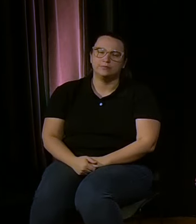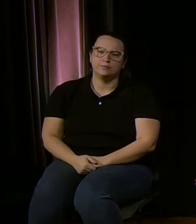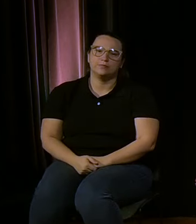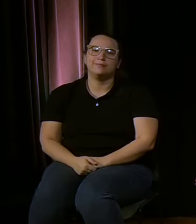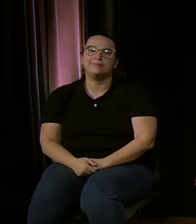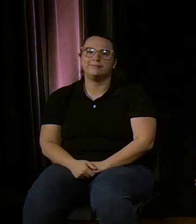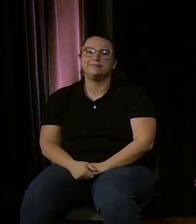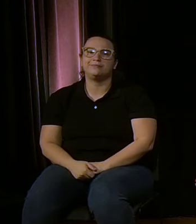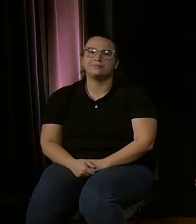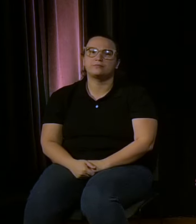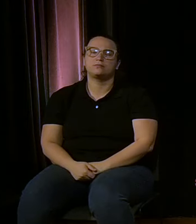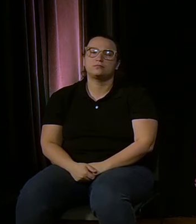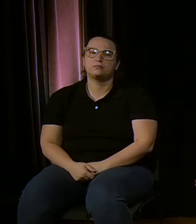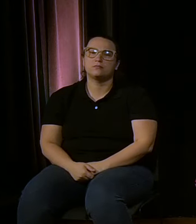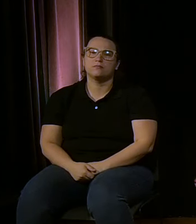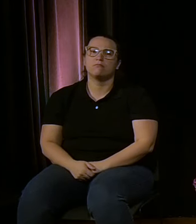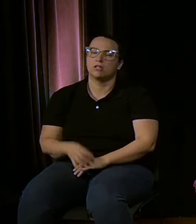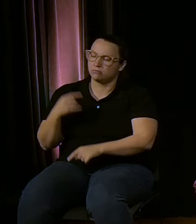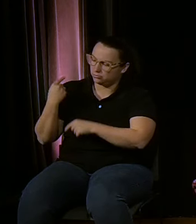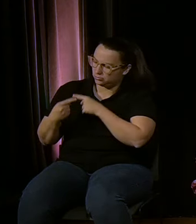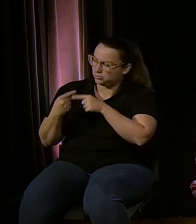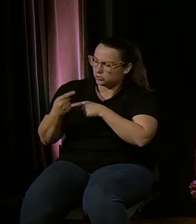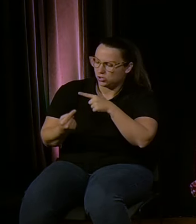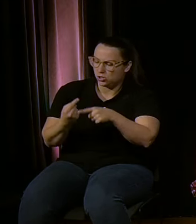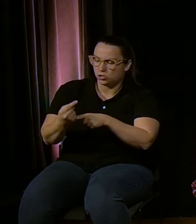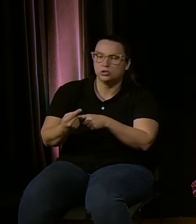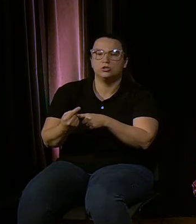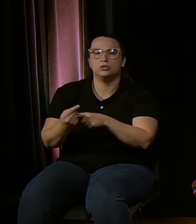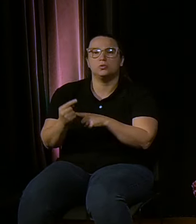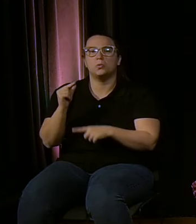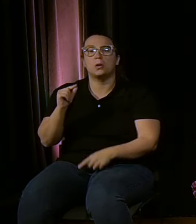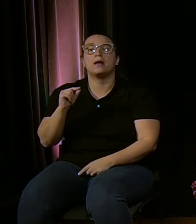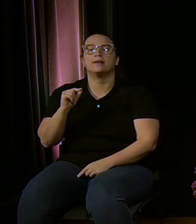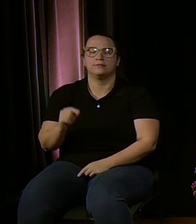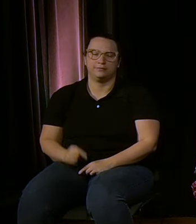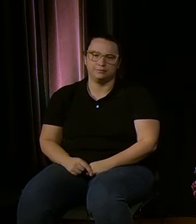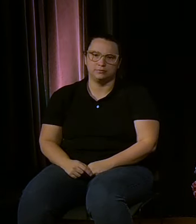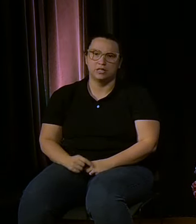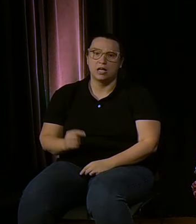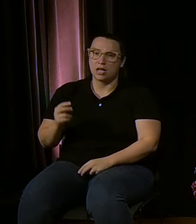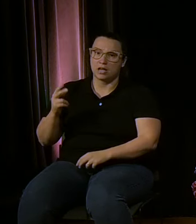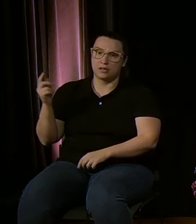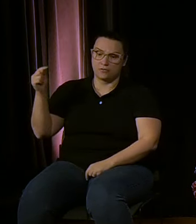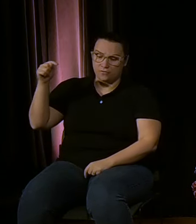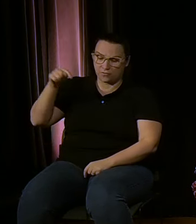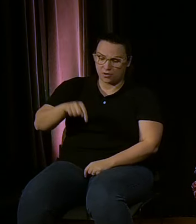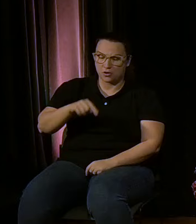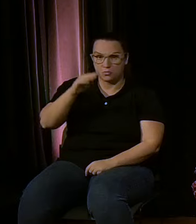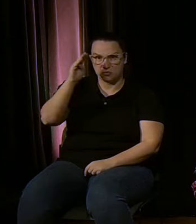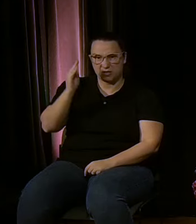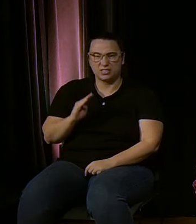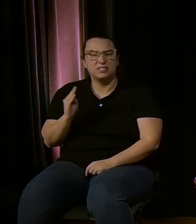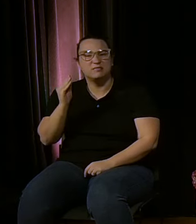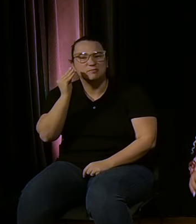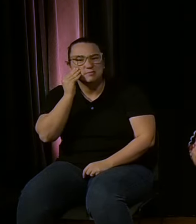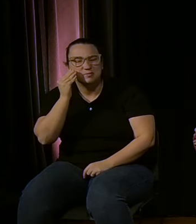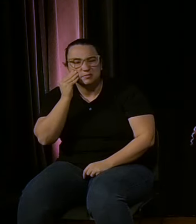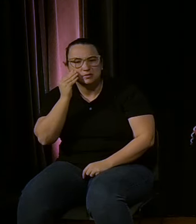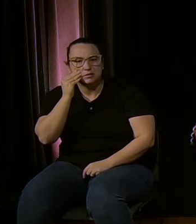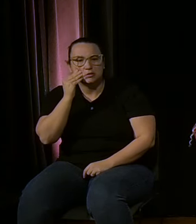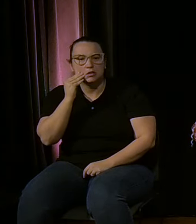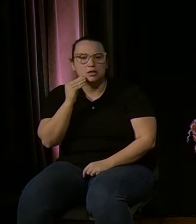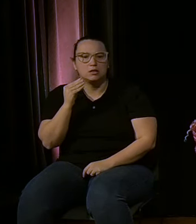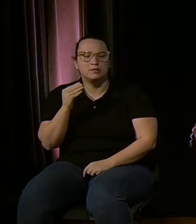tem um artefato que é transmitido de geração em geração, e ele vem ao Brasil procurar um duplo